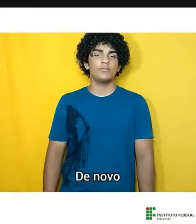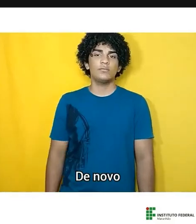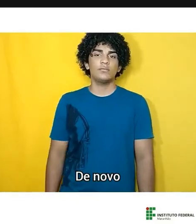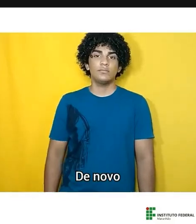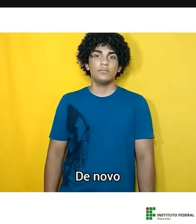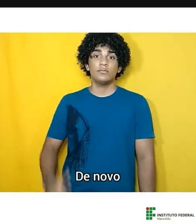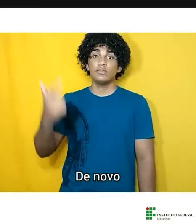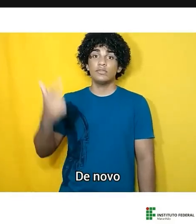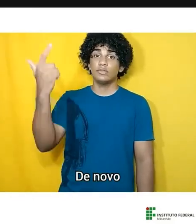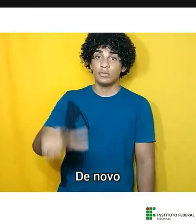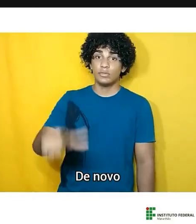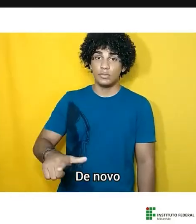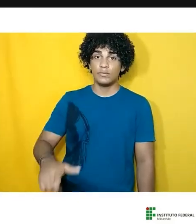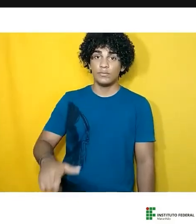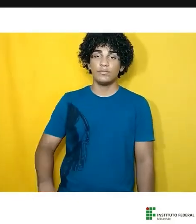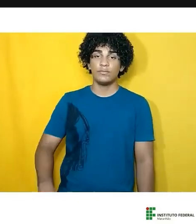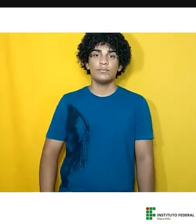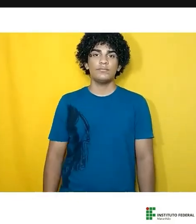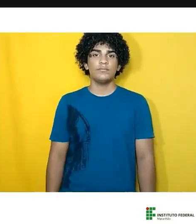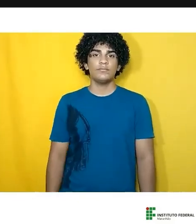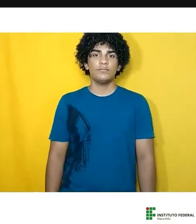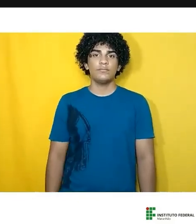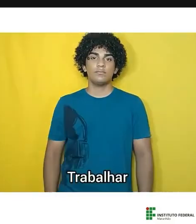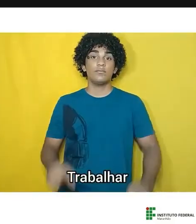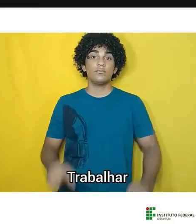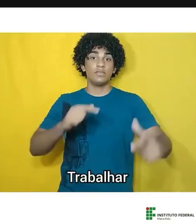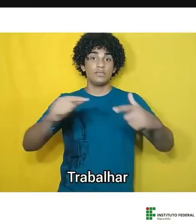De novo.